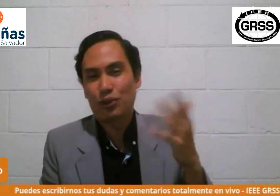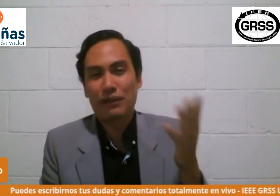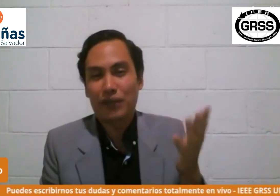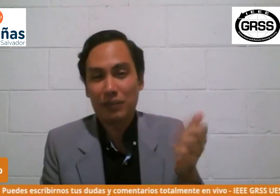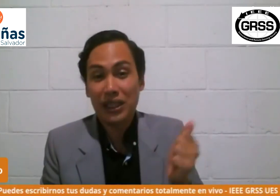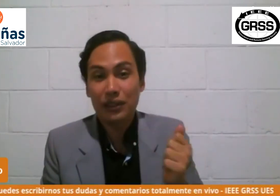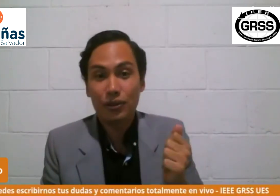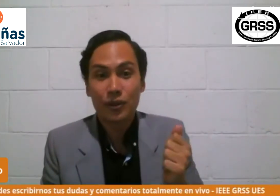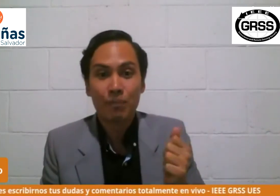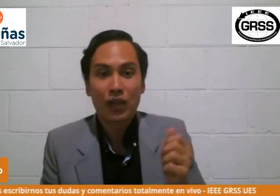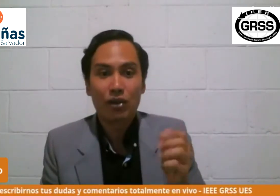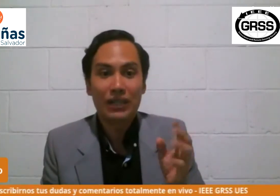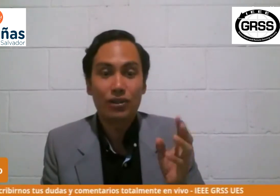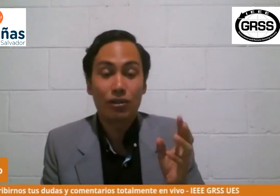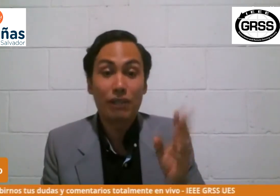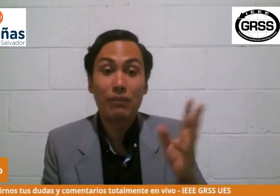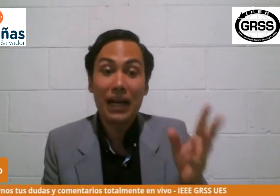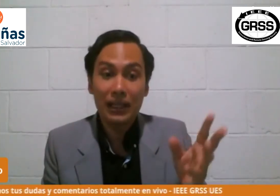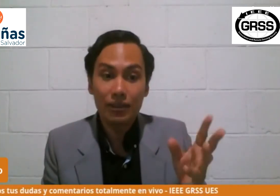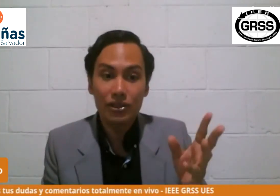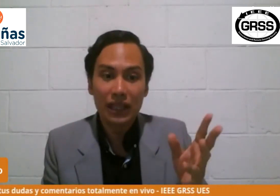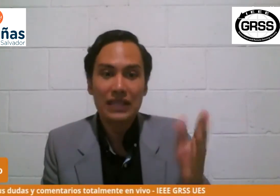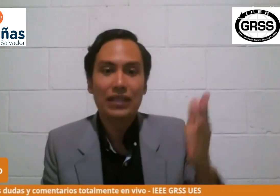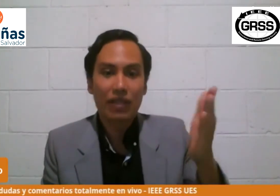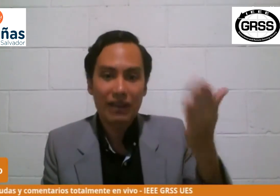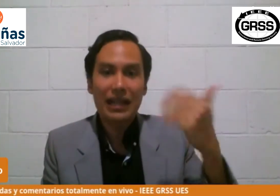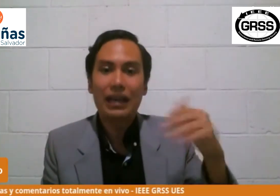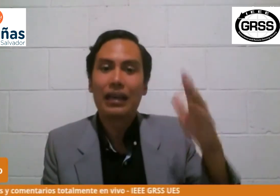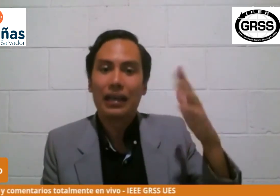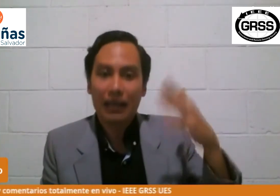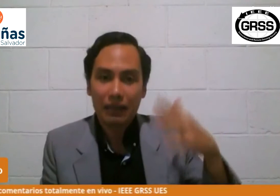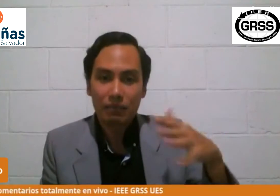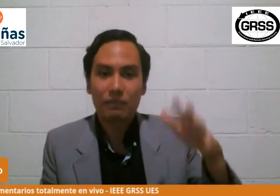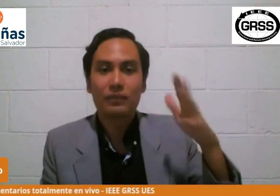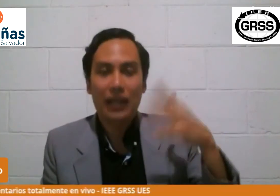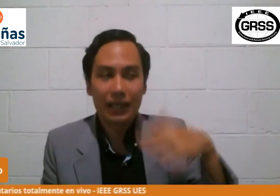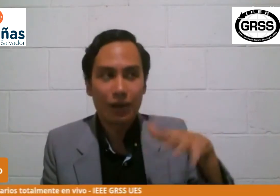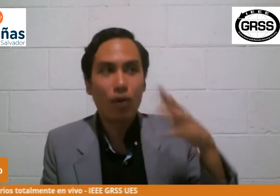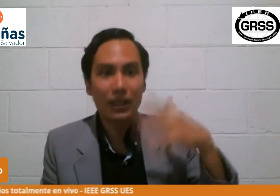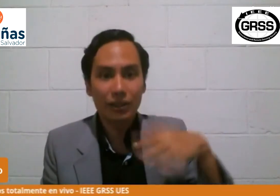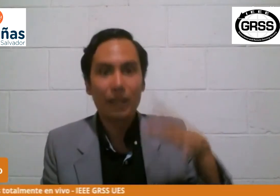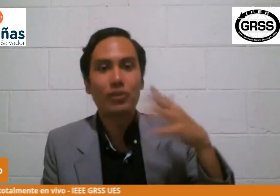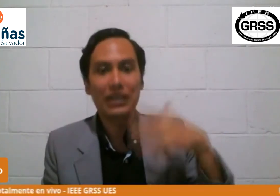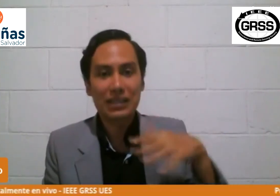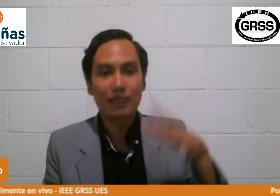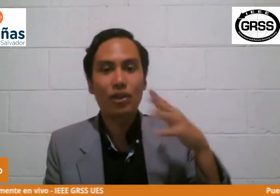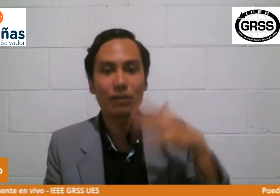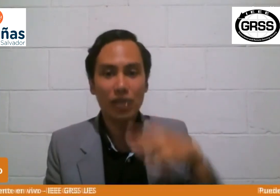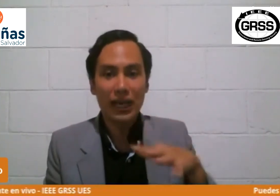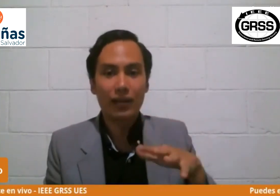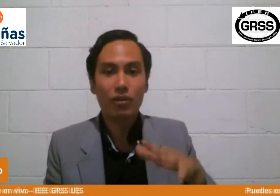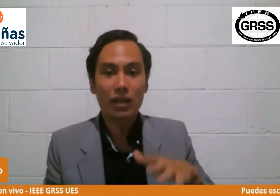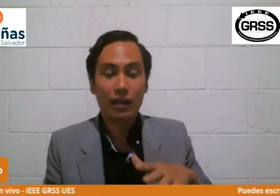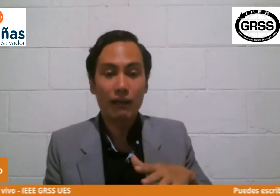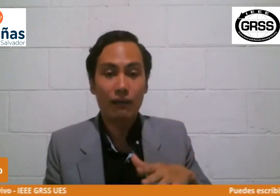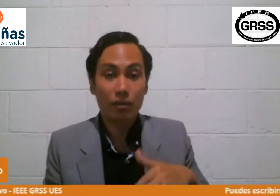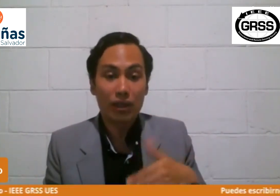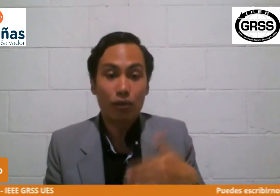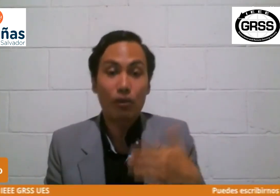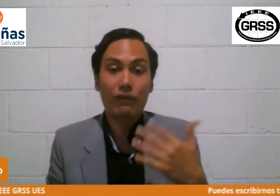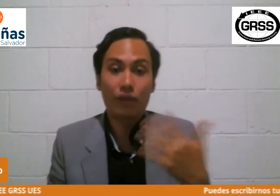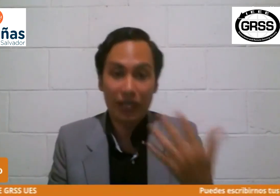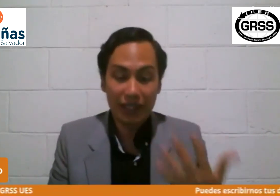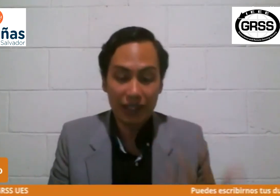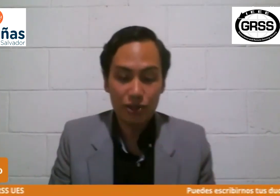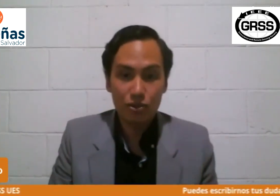que son unos enfermitos o que son inválidos, sino que vayan adecuando, digamos, este vocabulario a una forma